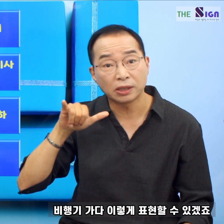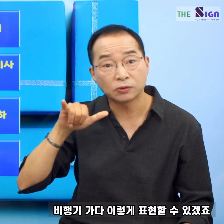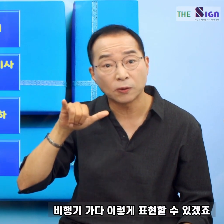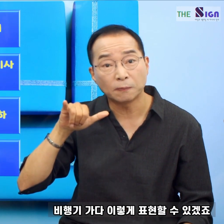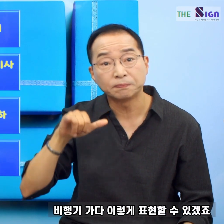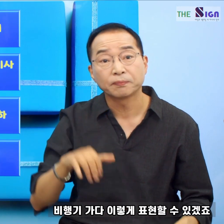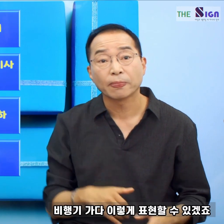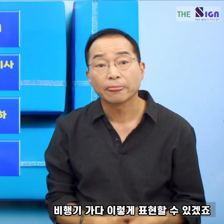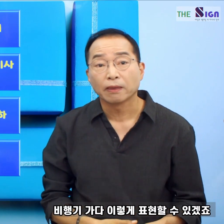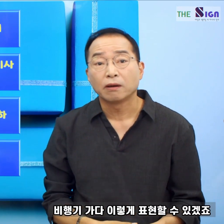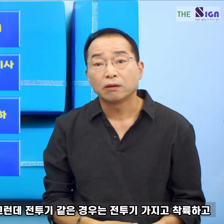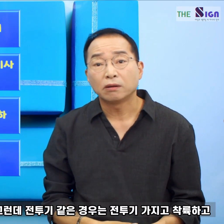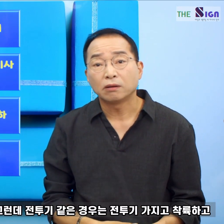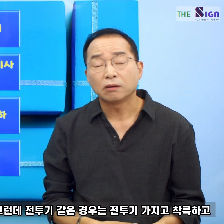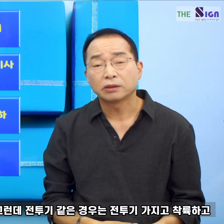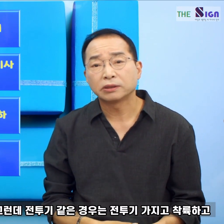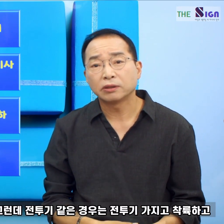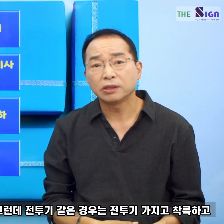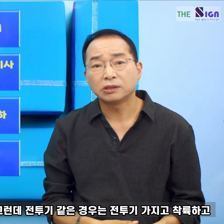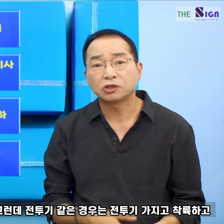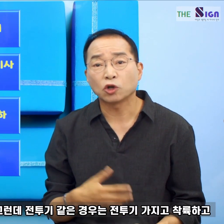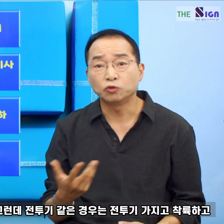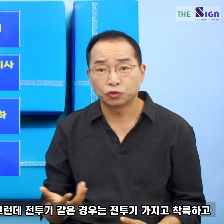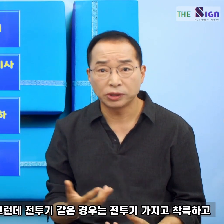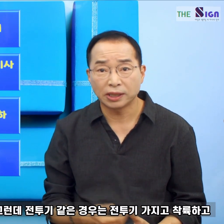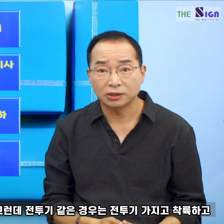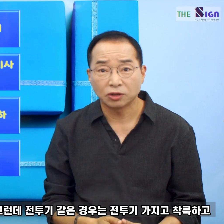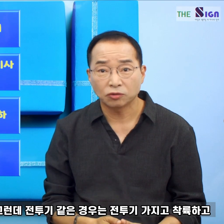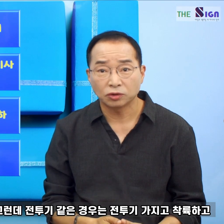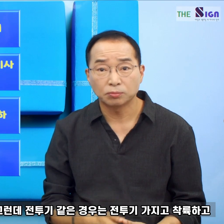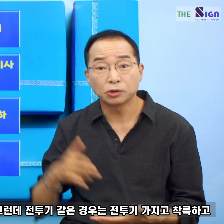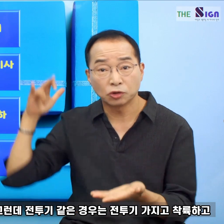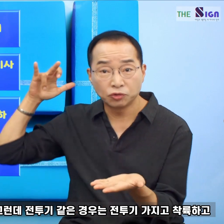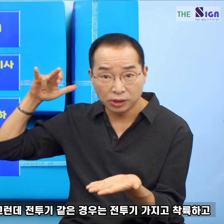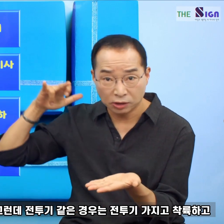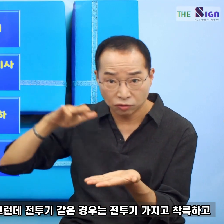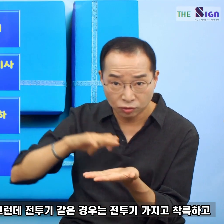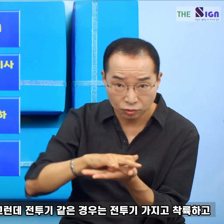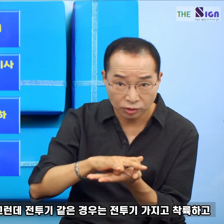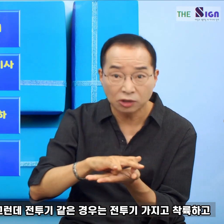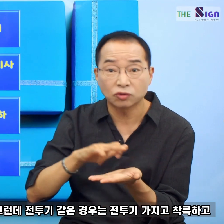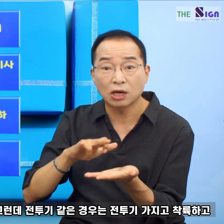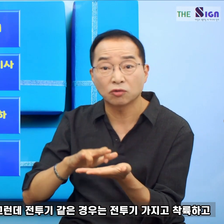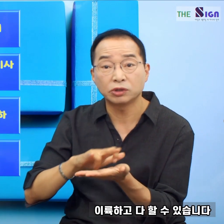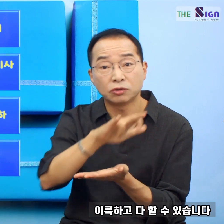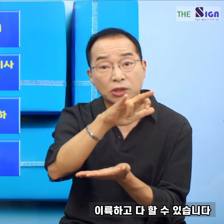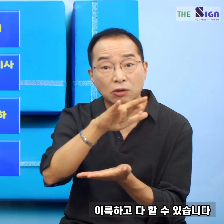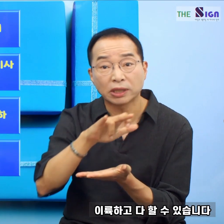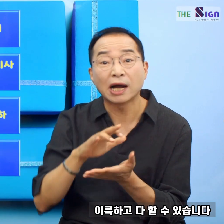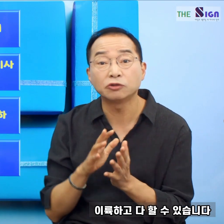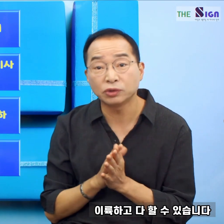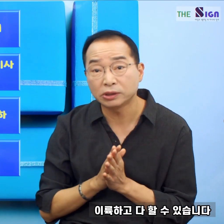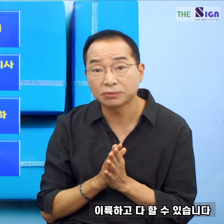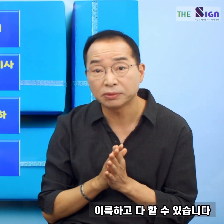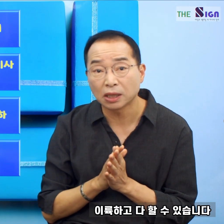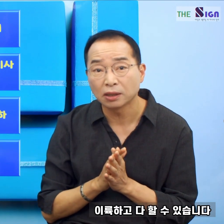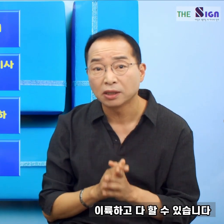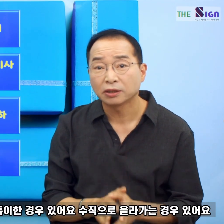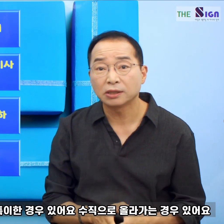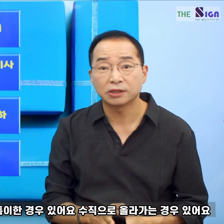있겠죠. 그런데 이제 전투기 같은 경우는 뭐 전투기 가지고 착륙하고 이륙하고 다 할 수 있습니다. 단 이제